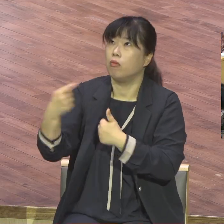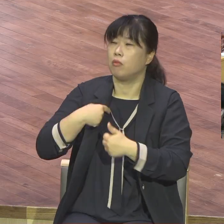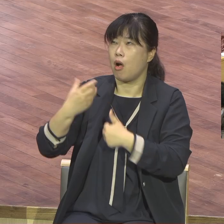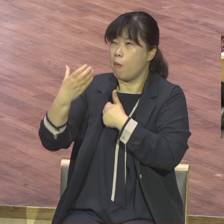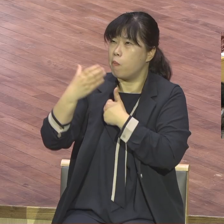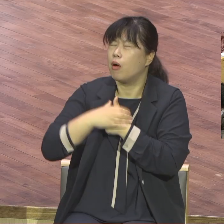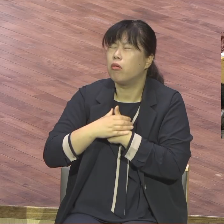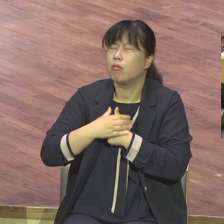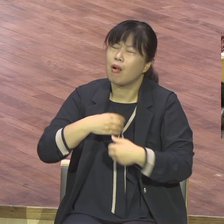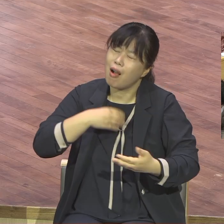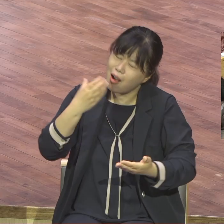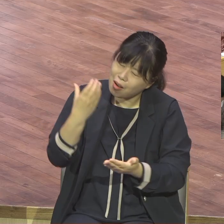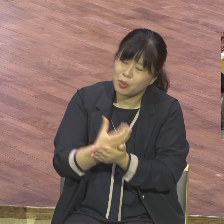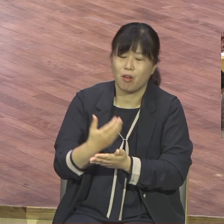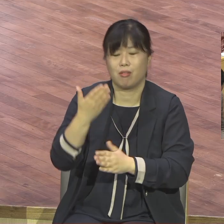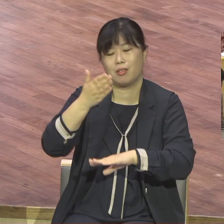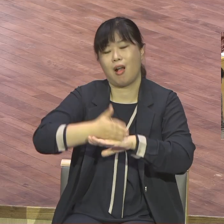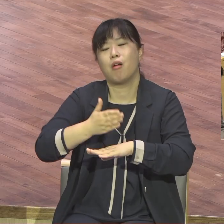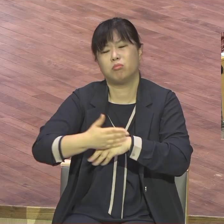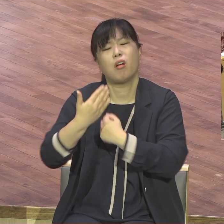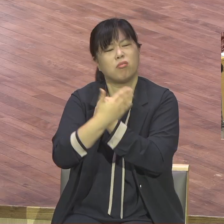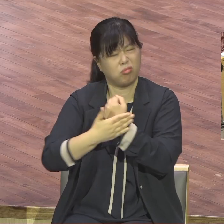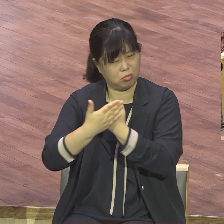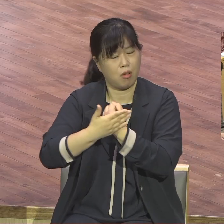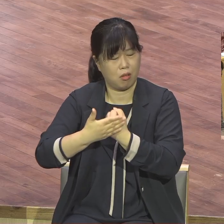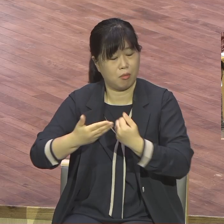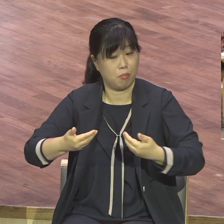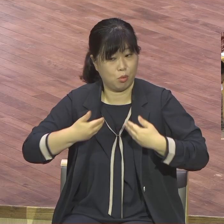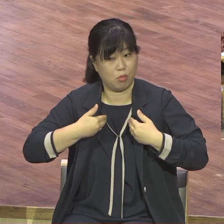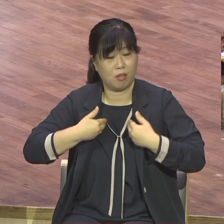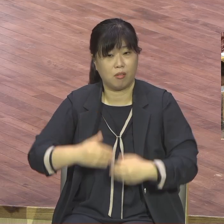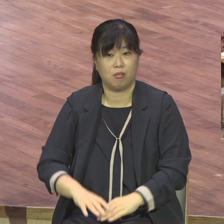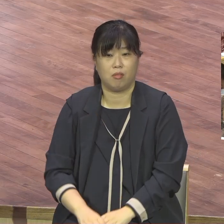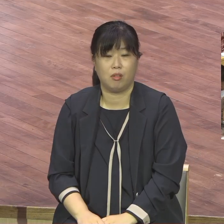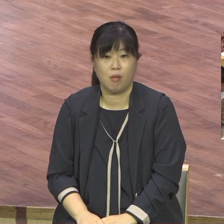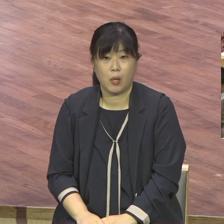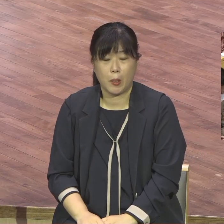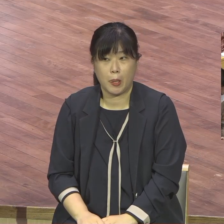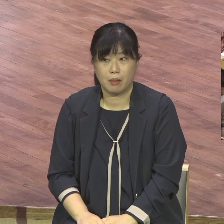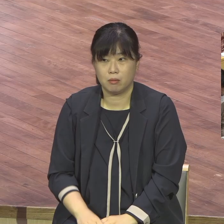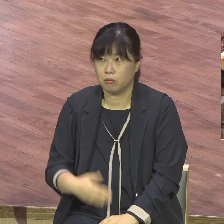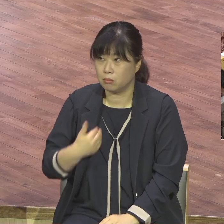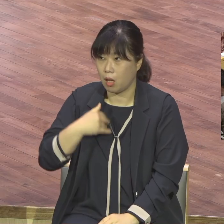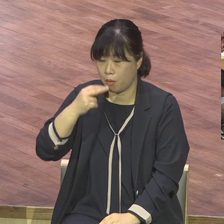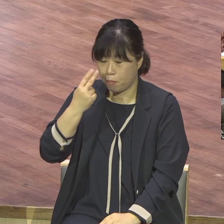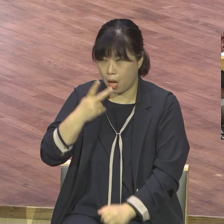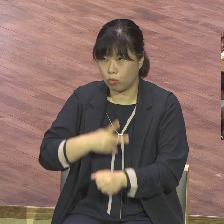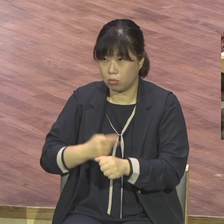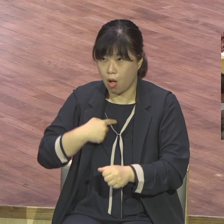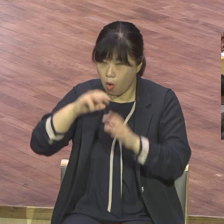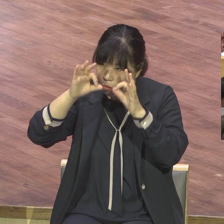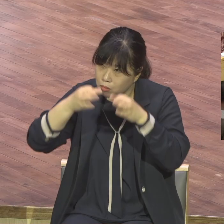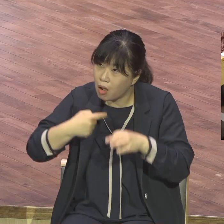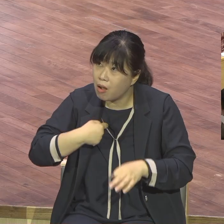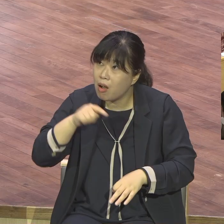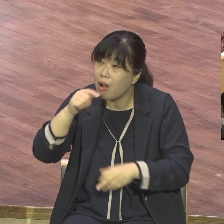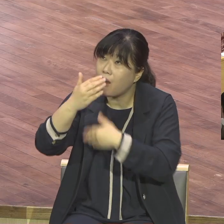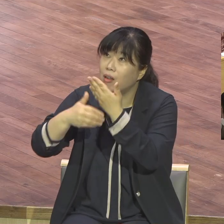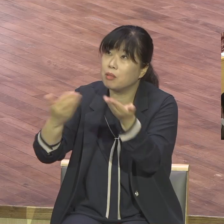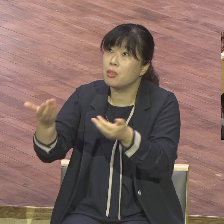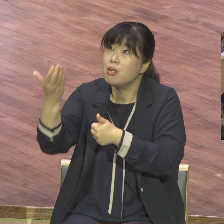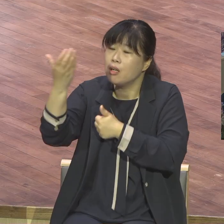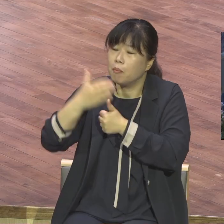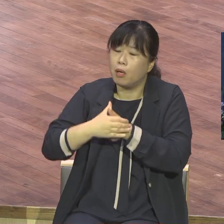그리스도 일꾼 이 감격 바울 보세요. 자기가 감히 그리스도 예수 일꾼이라는 것입니다.